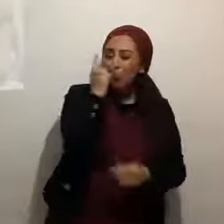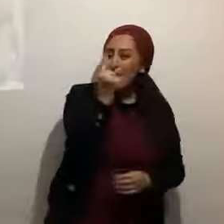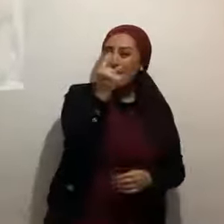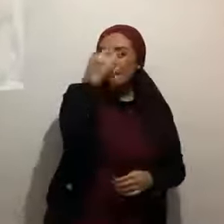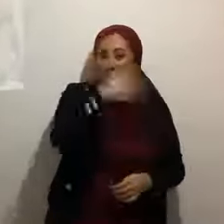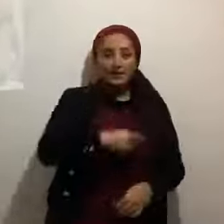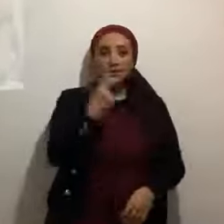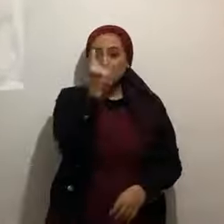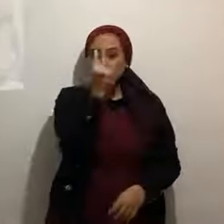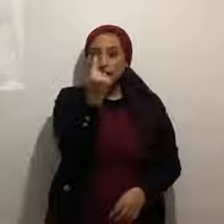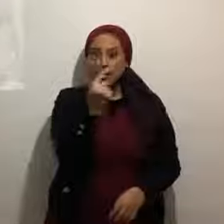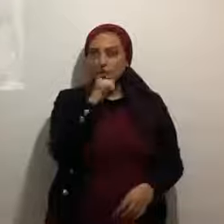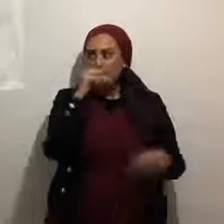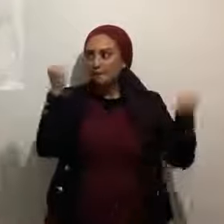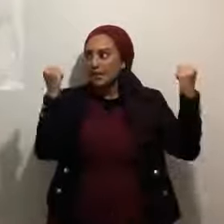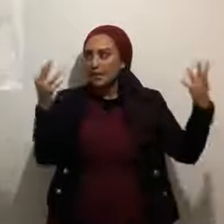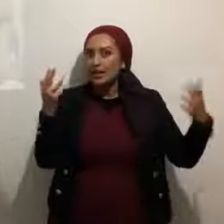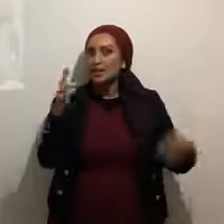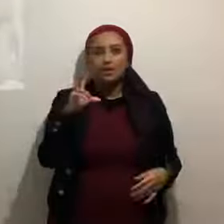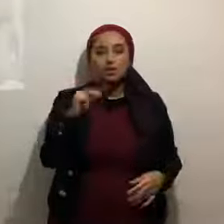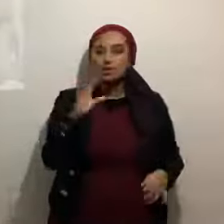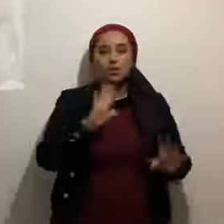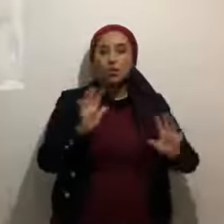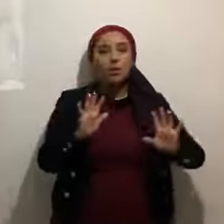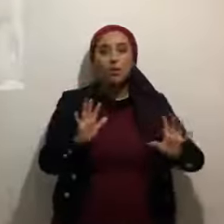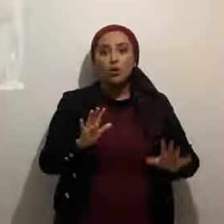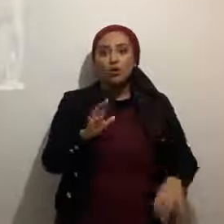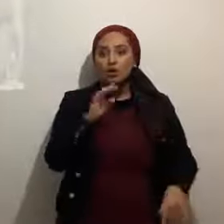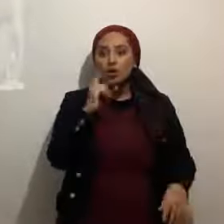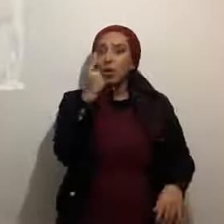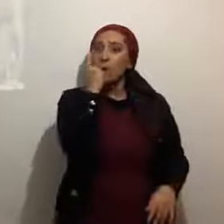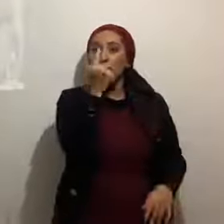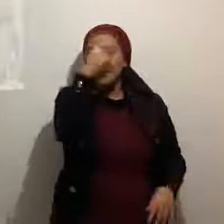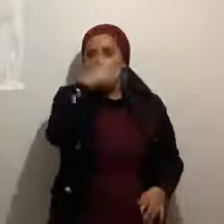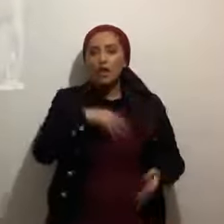solo hombre, no fueron varios, no, de un solo hombre debilitado, un borracho,